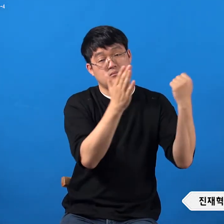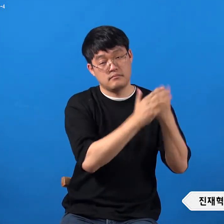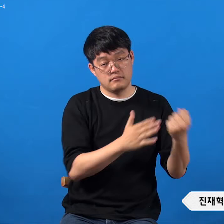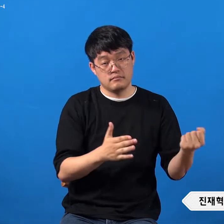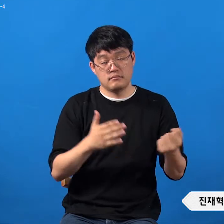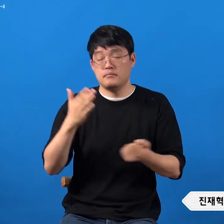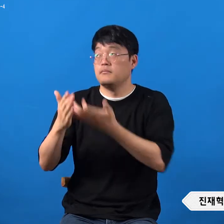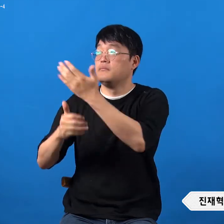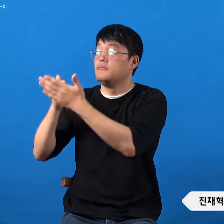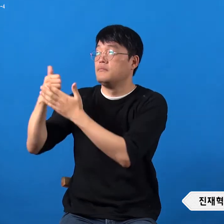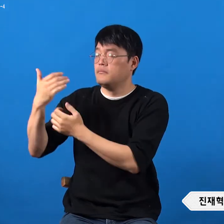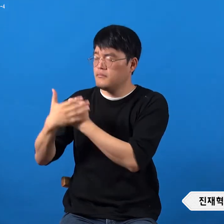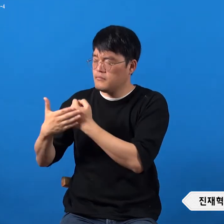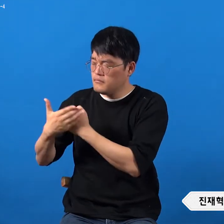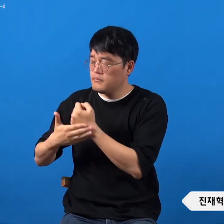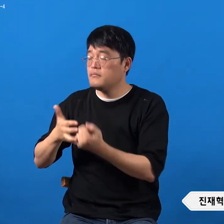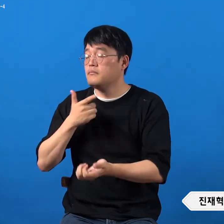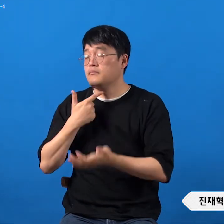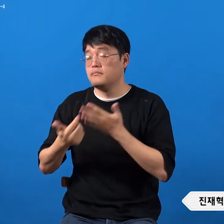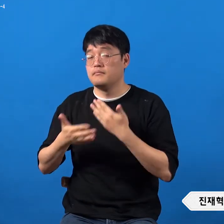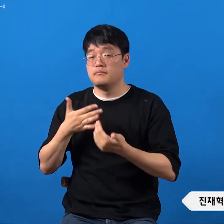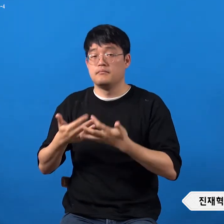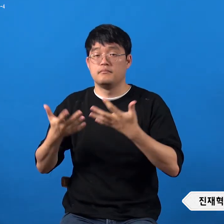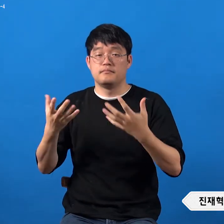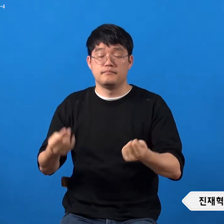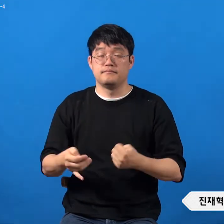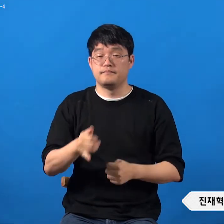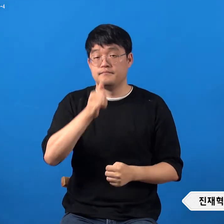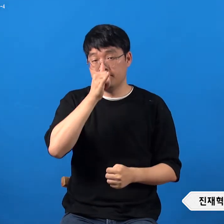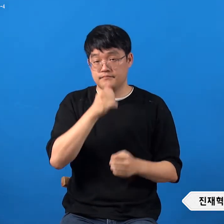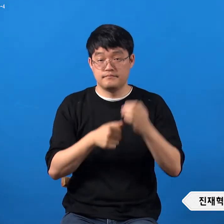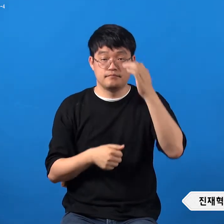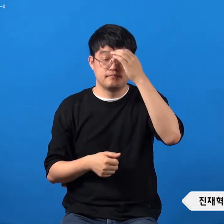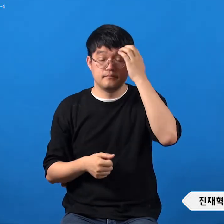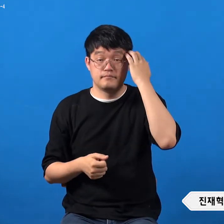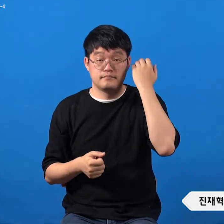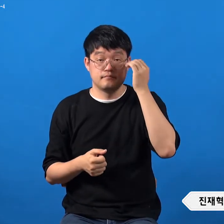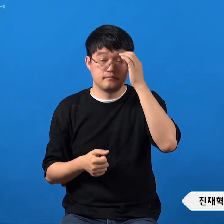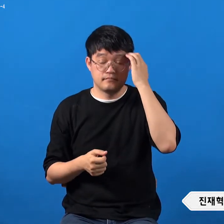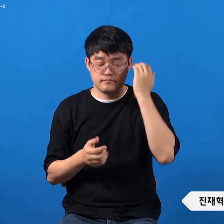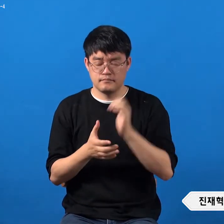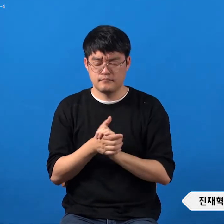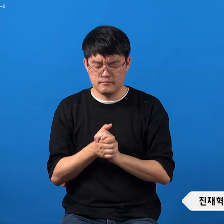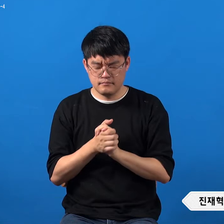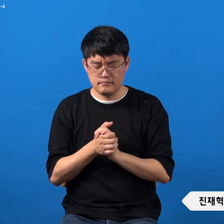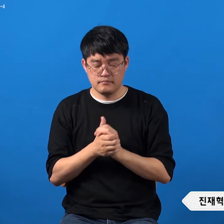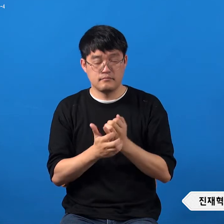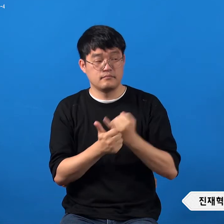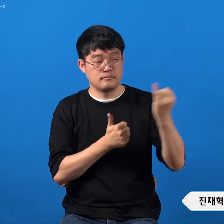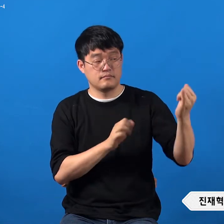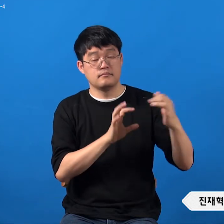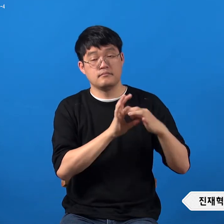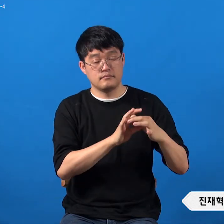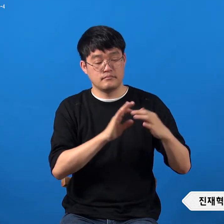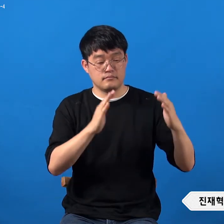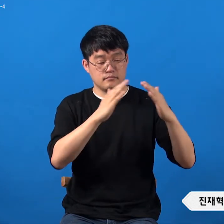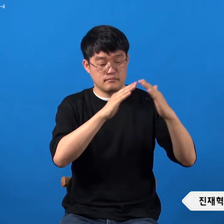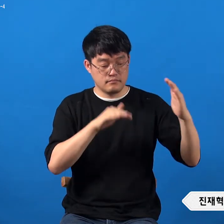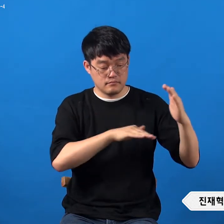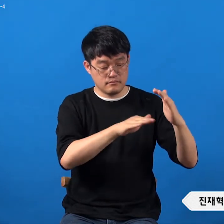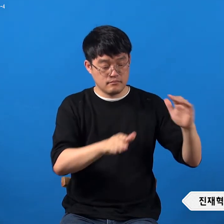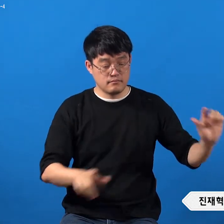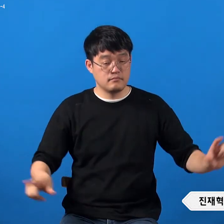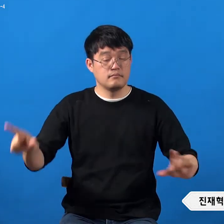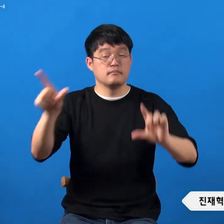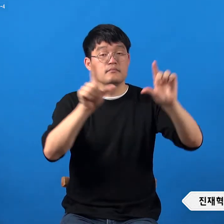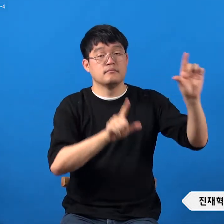은혜를 경험하는 경우가 얼마나 많이 있는지 모릅니다. 기도하는 아내를 통해 우리 가정이, 우리의